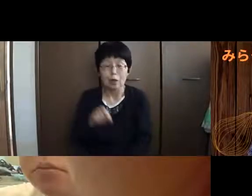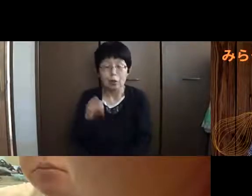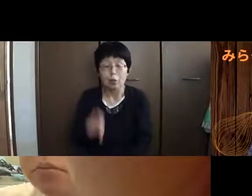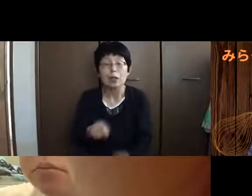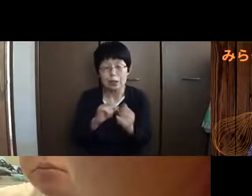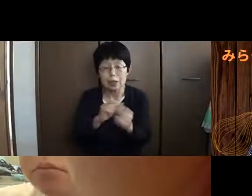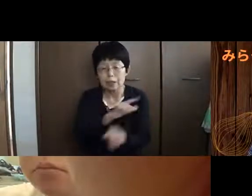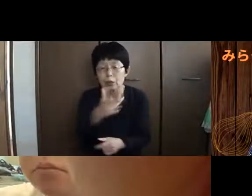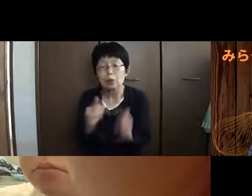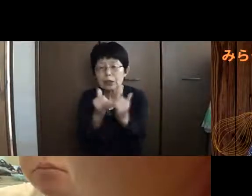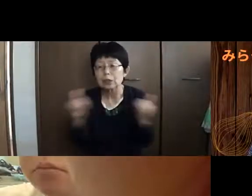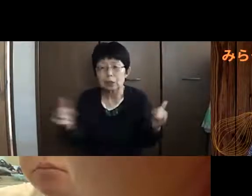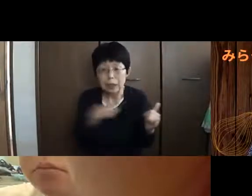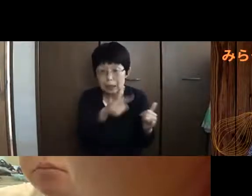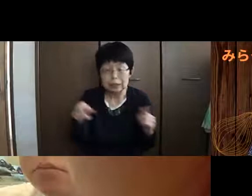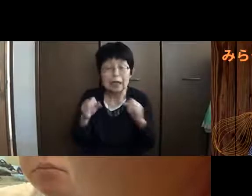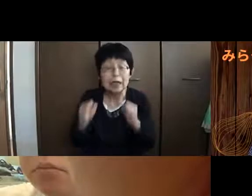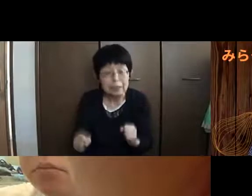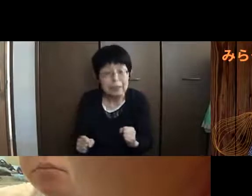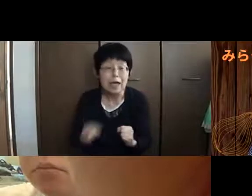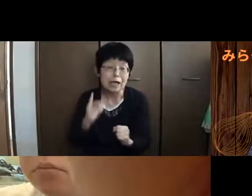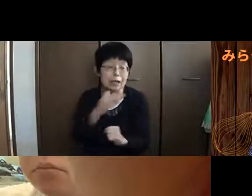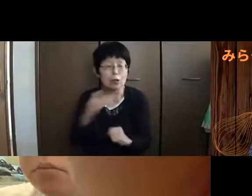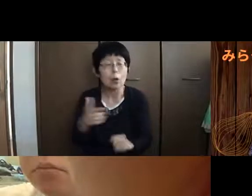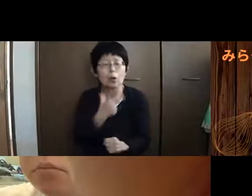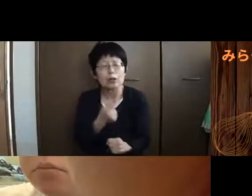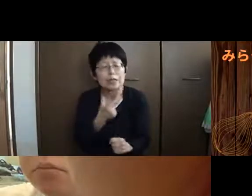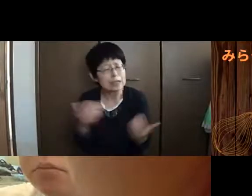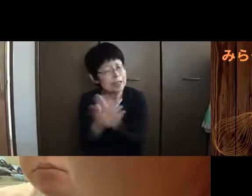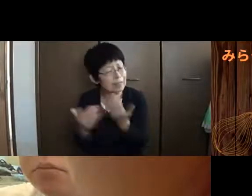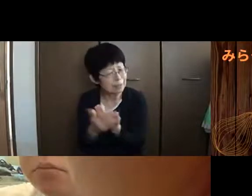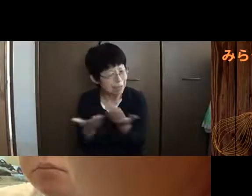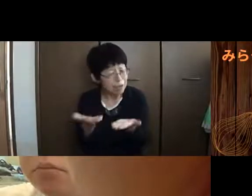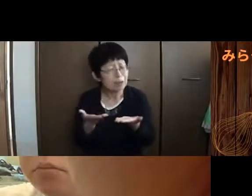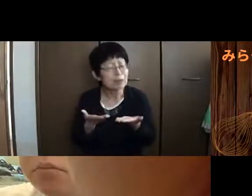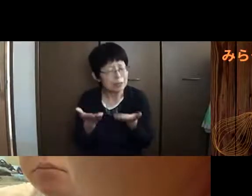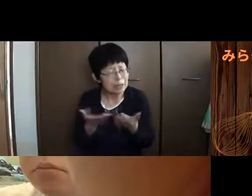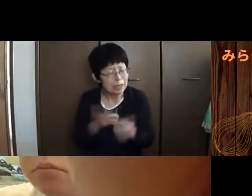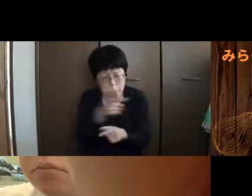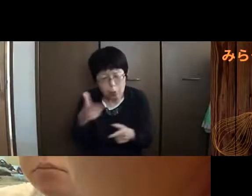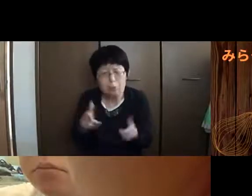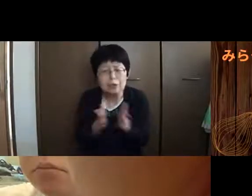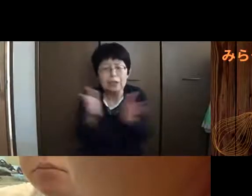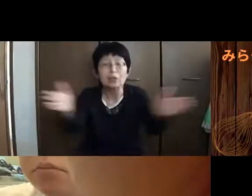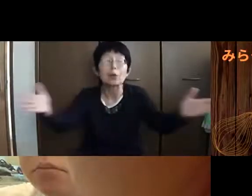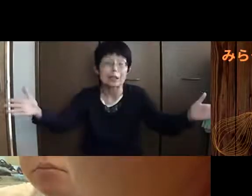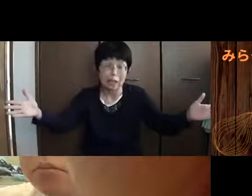ね、囲碁を好きになってくれることでいろんな広がりが出るってことですよね、北谷さん